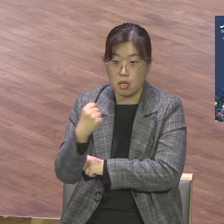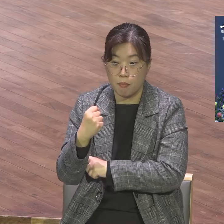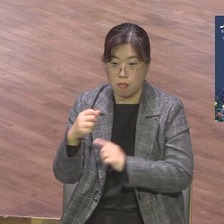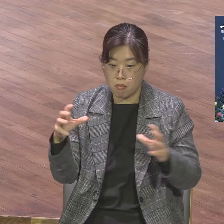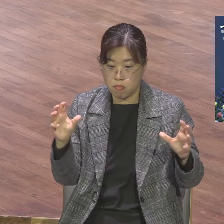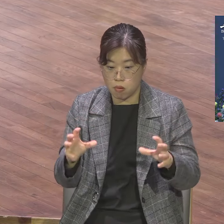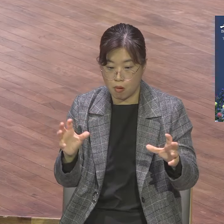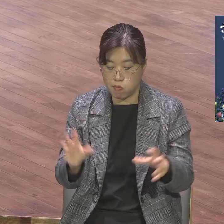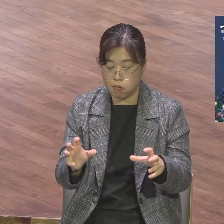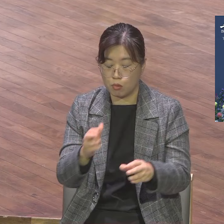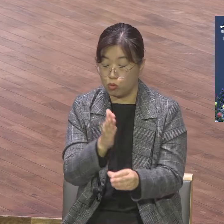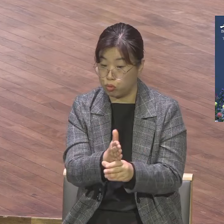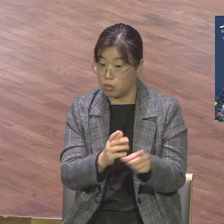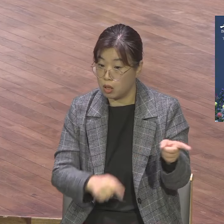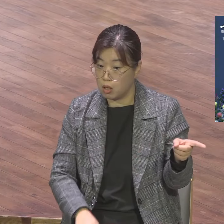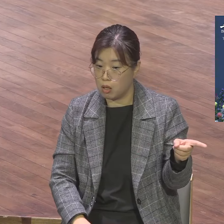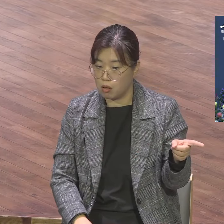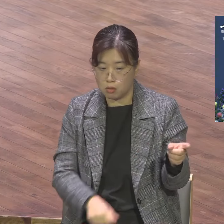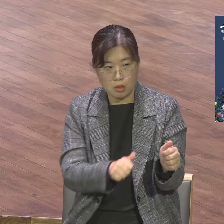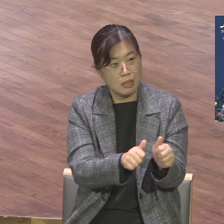차별금지법을 통과시켜야 된다고.